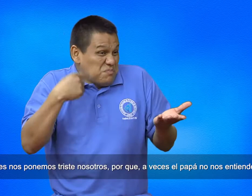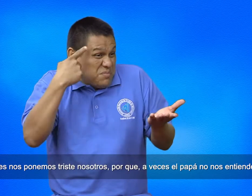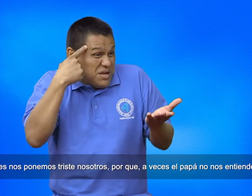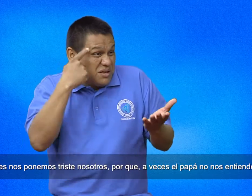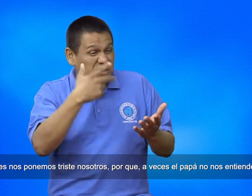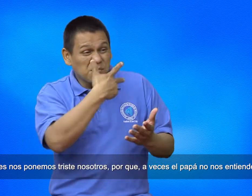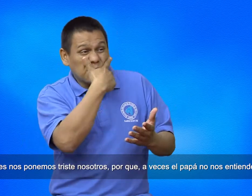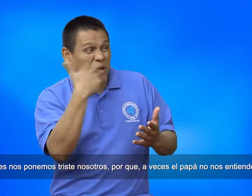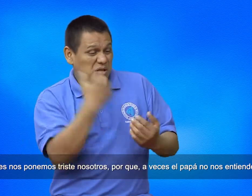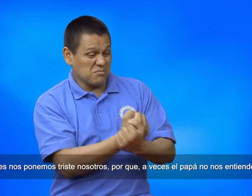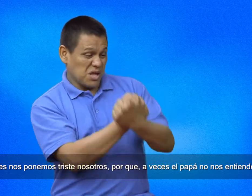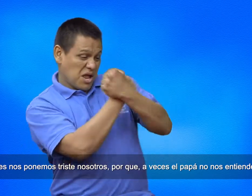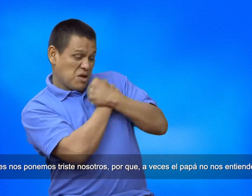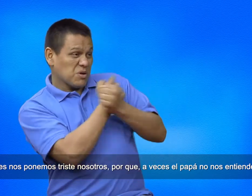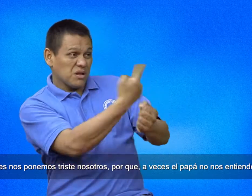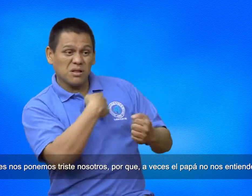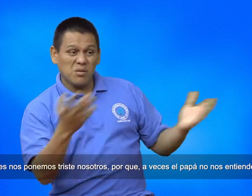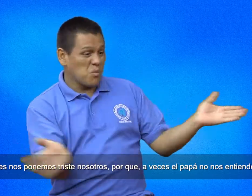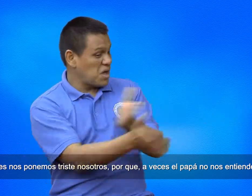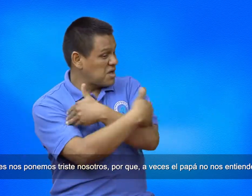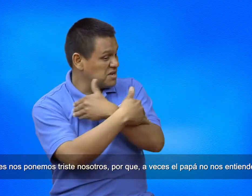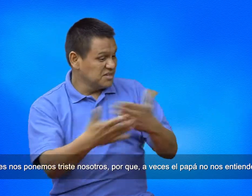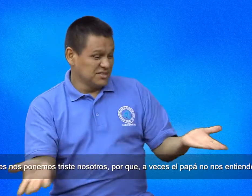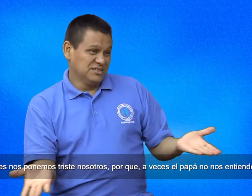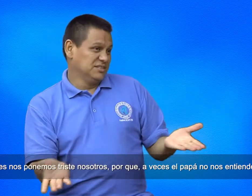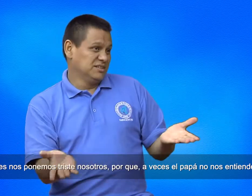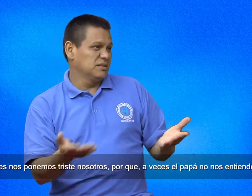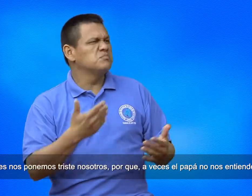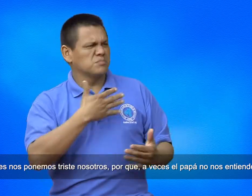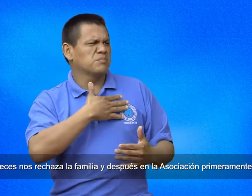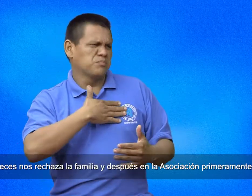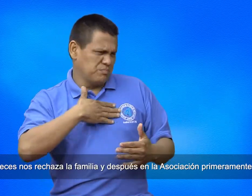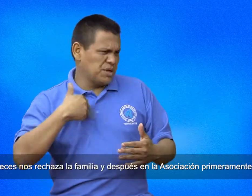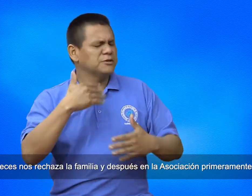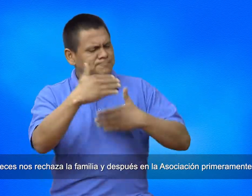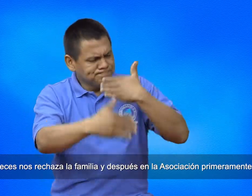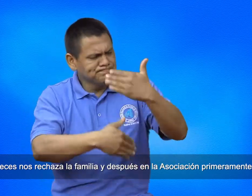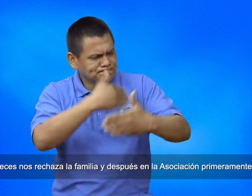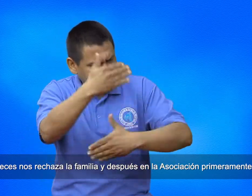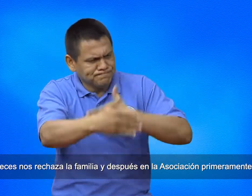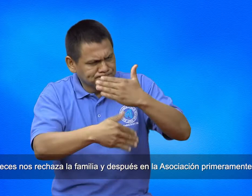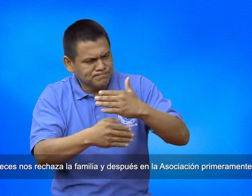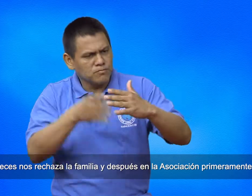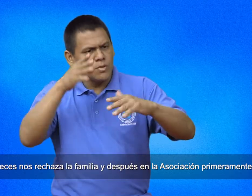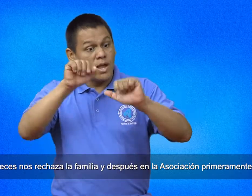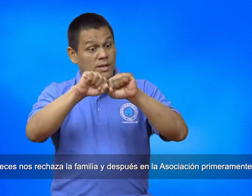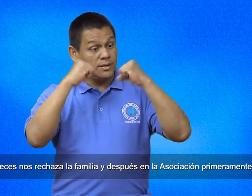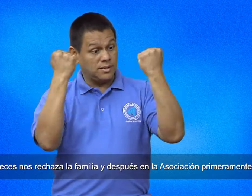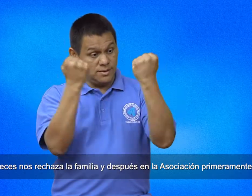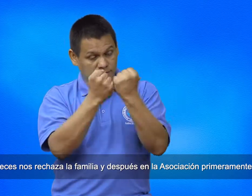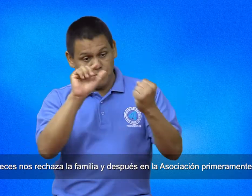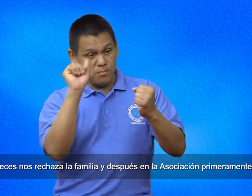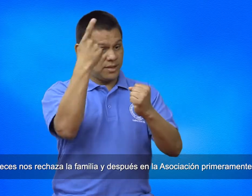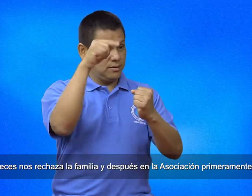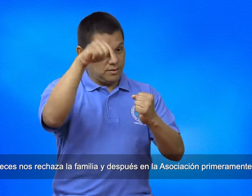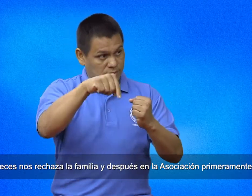porque a veces el papá no nos entiende a veces nos rechaza en la familia y después pues en la asociación